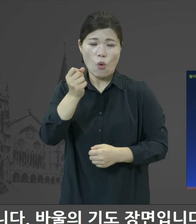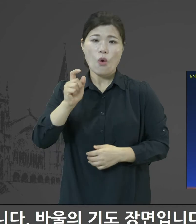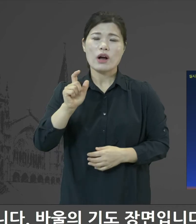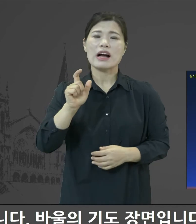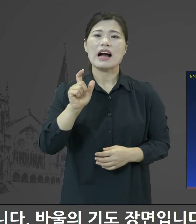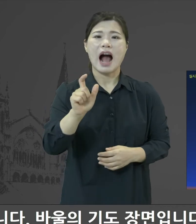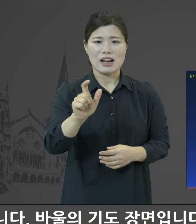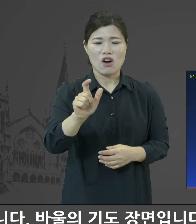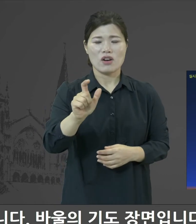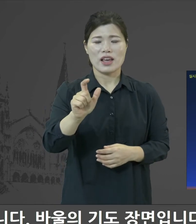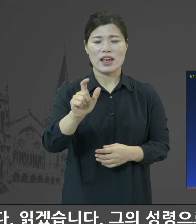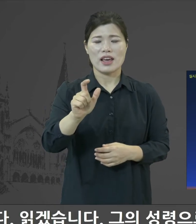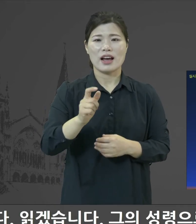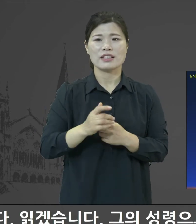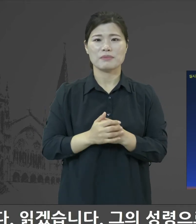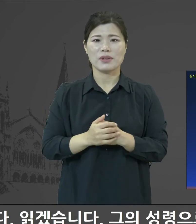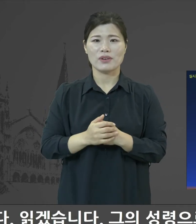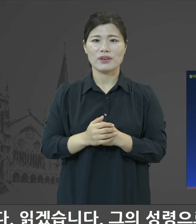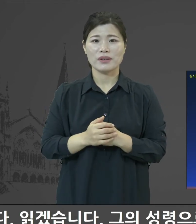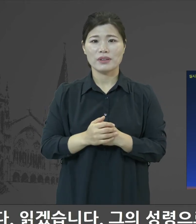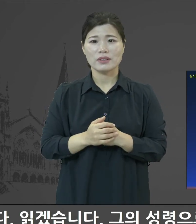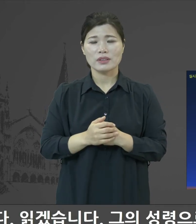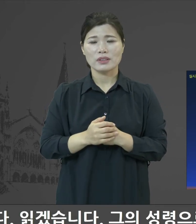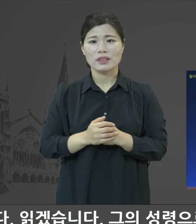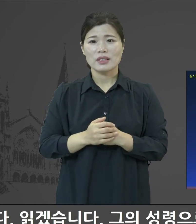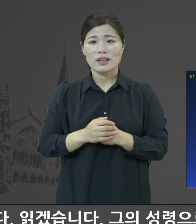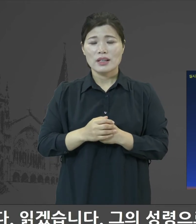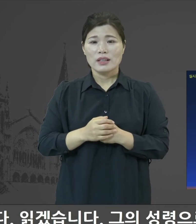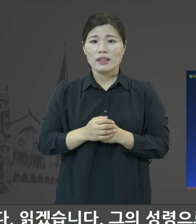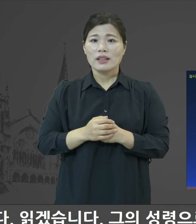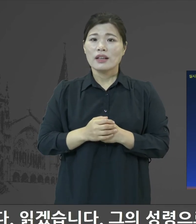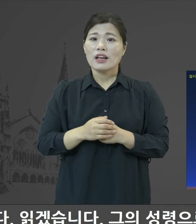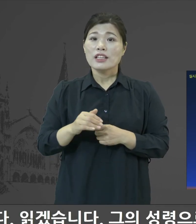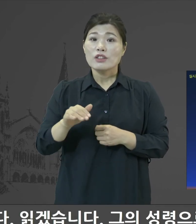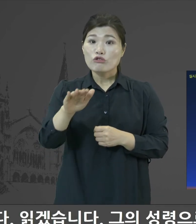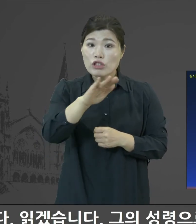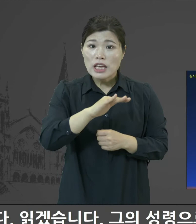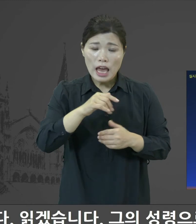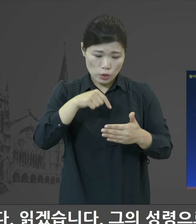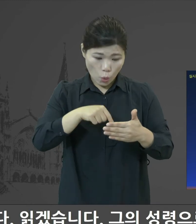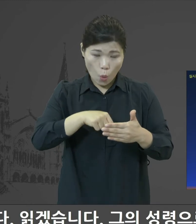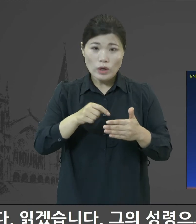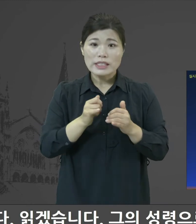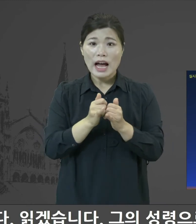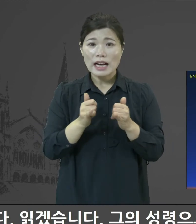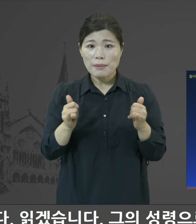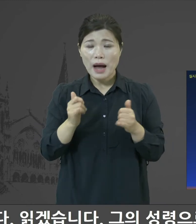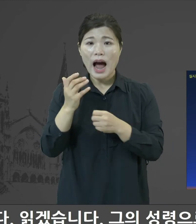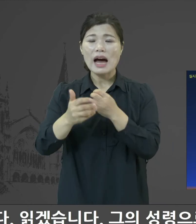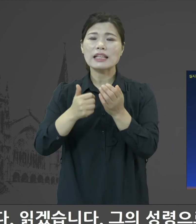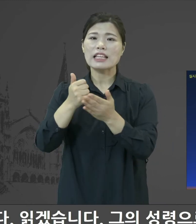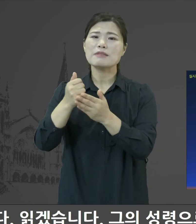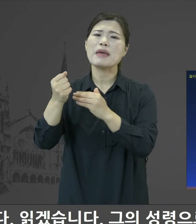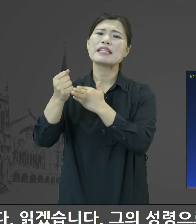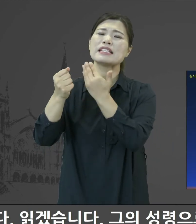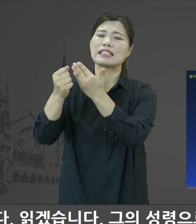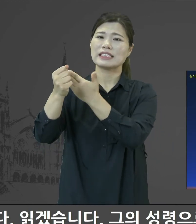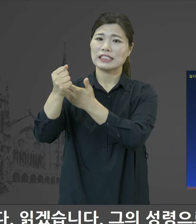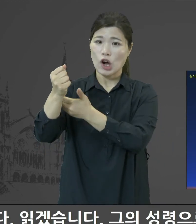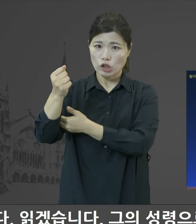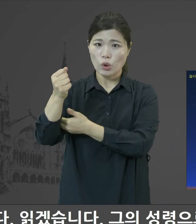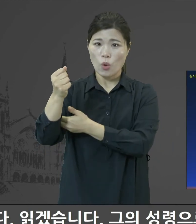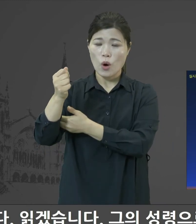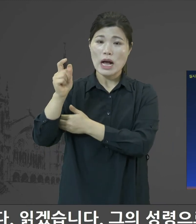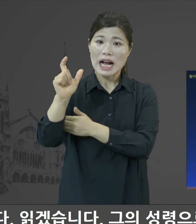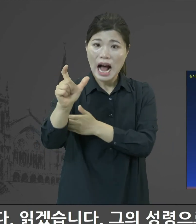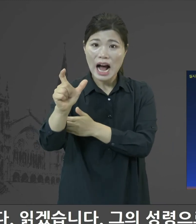강건케 하시오며. 여기 여러분 조금 깊게 보시면요, 우리의 속사람이 하나님의 능력으로 강건케 되어질